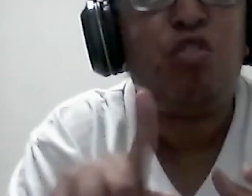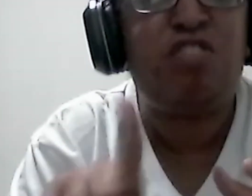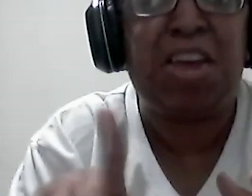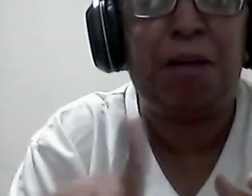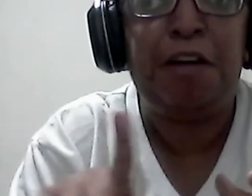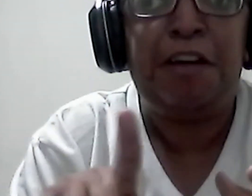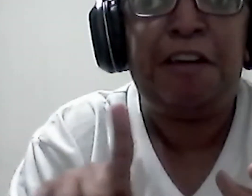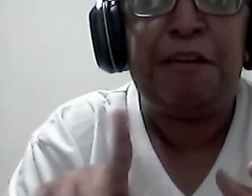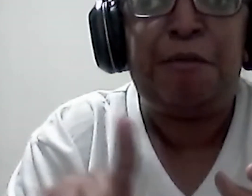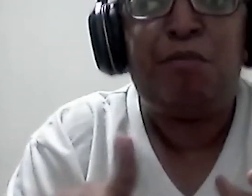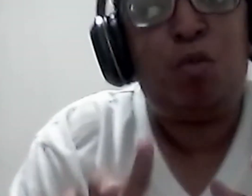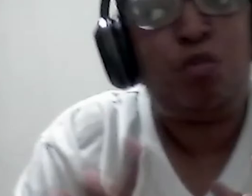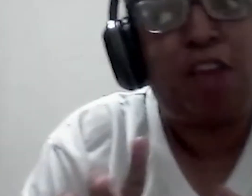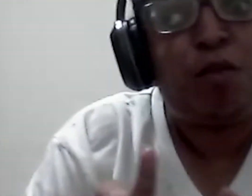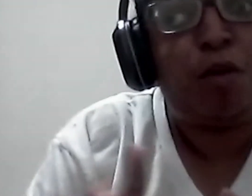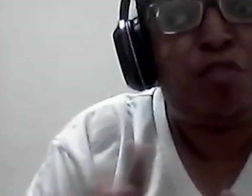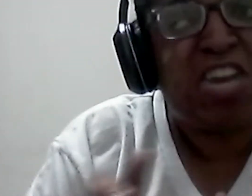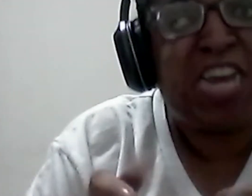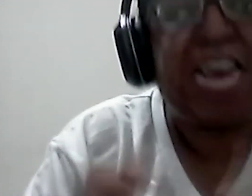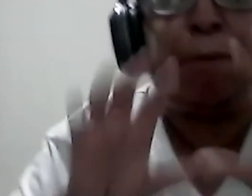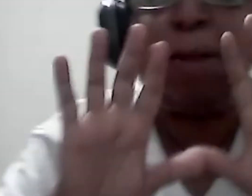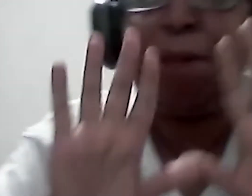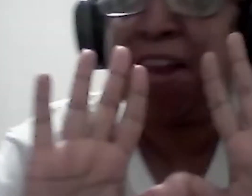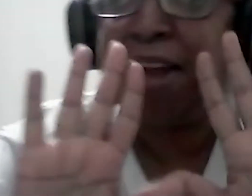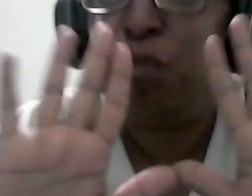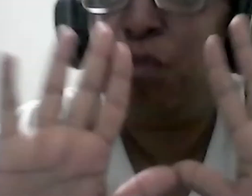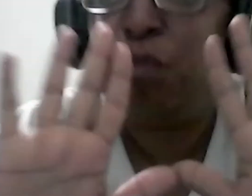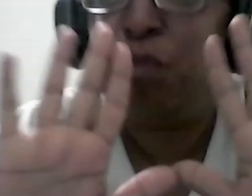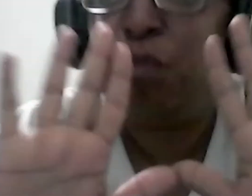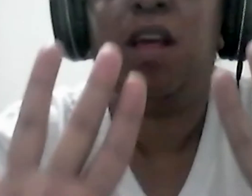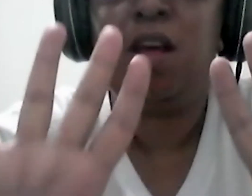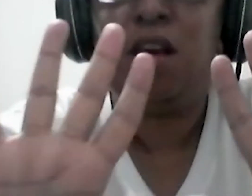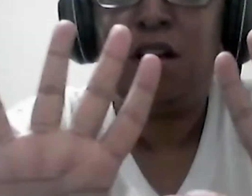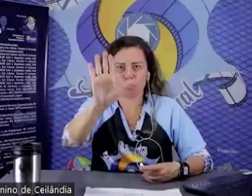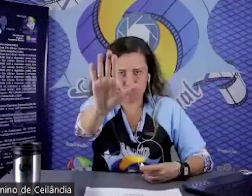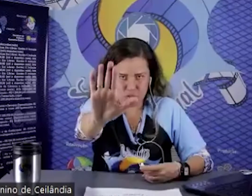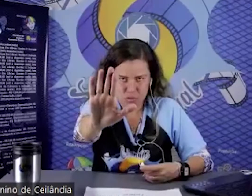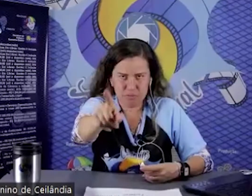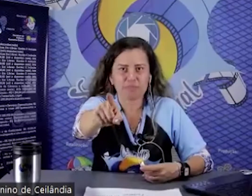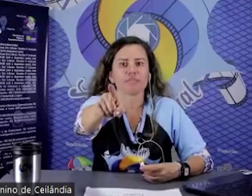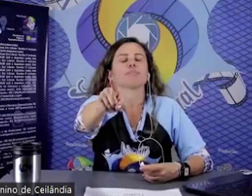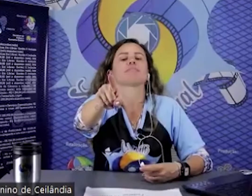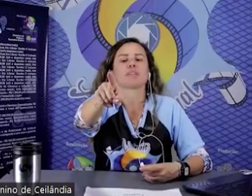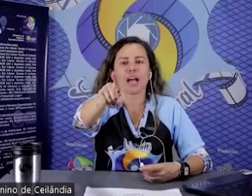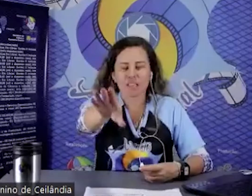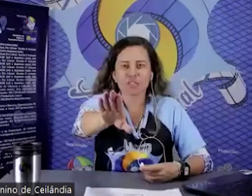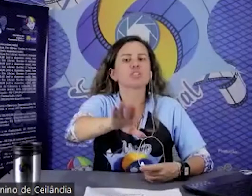gostei. Não gostei, que eu senti, era para ter apresentado os dois. Isso. Aí você